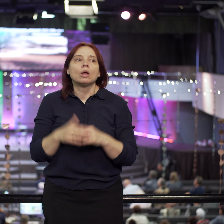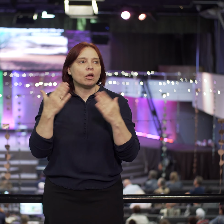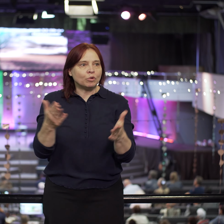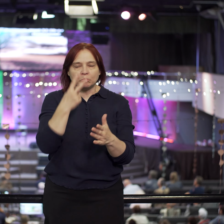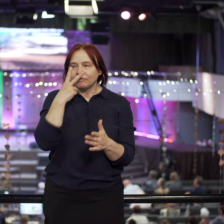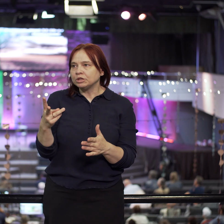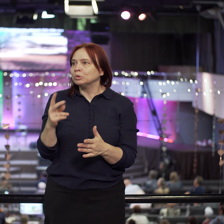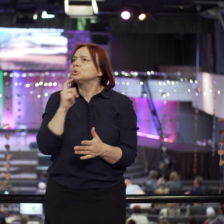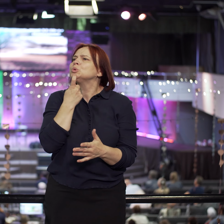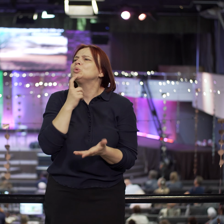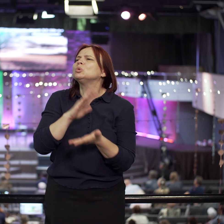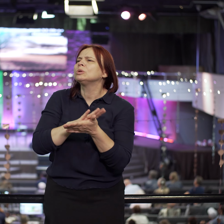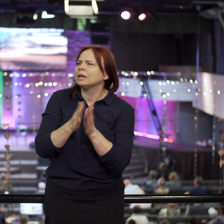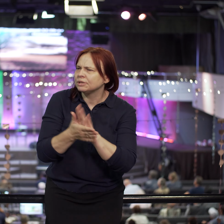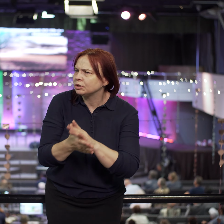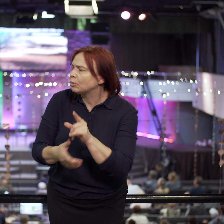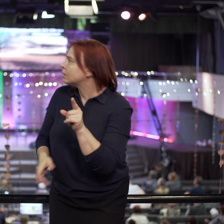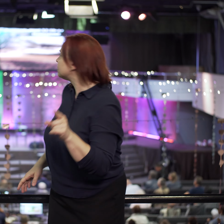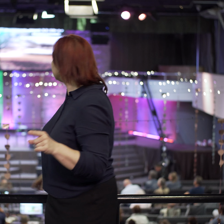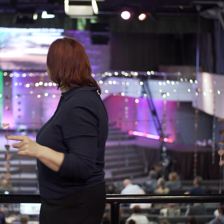И что мы видим?